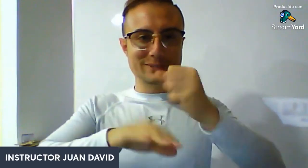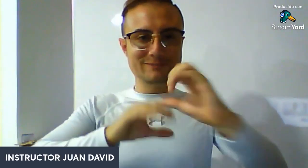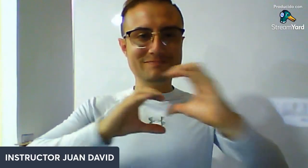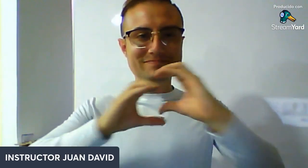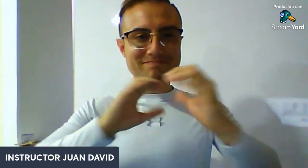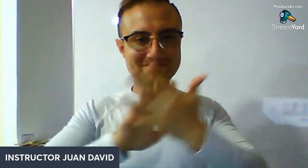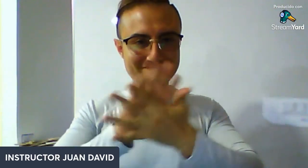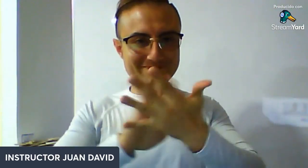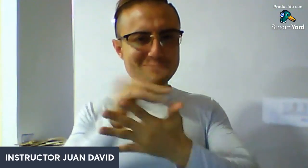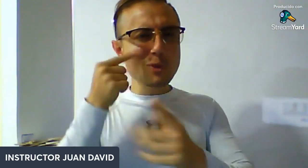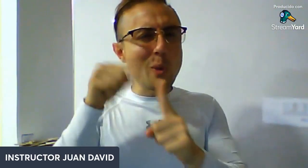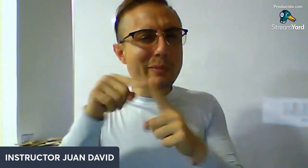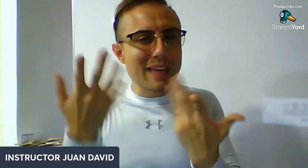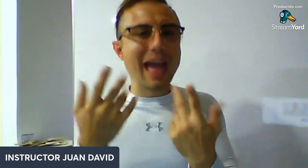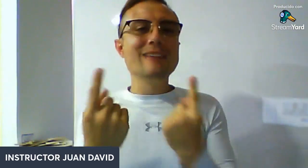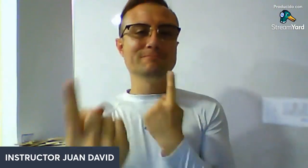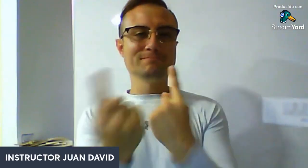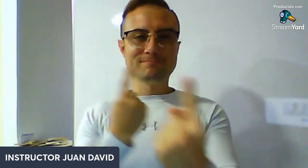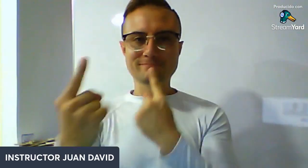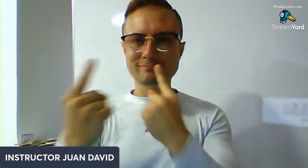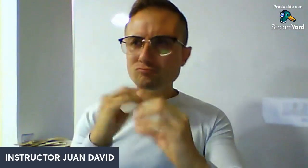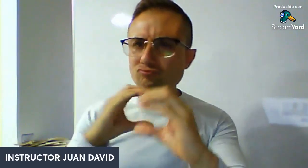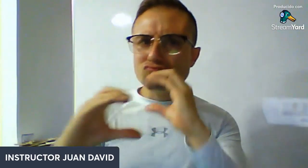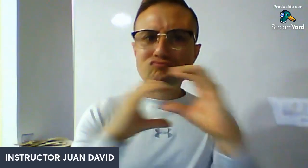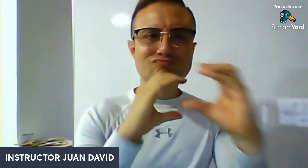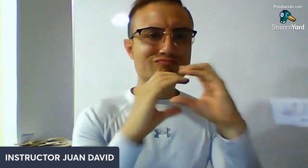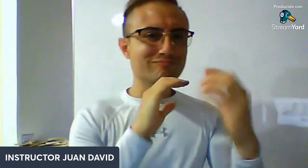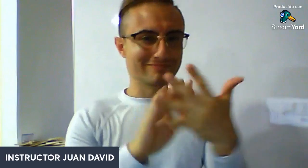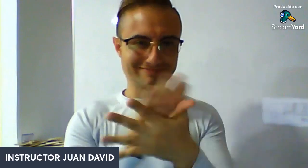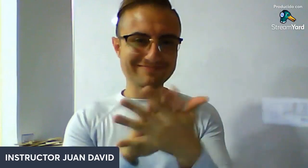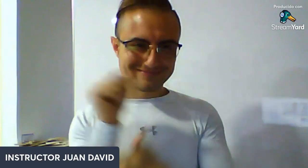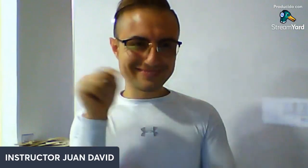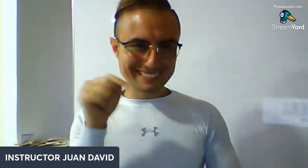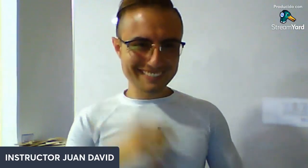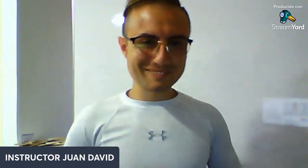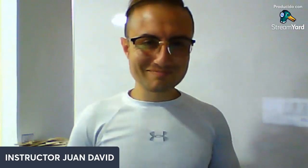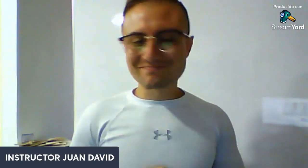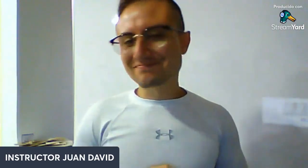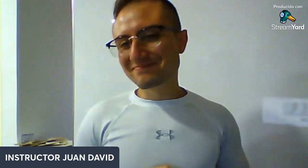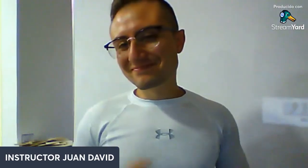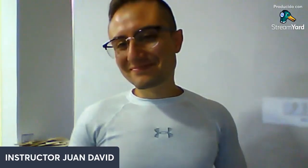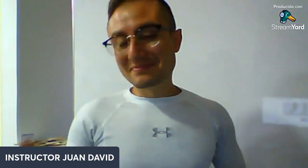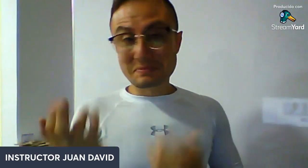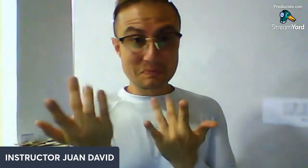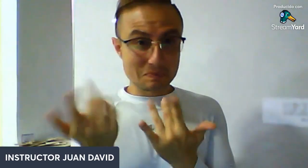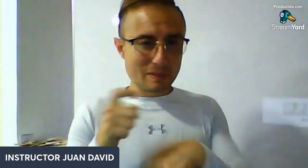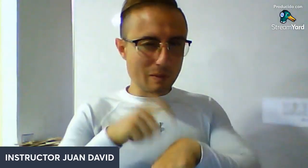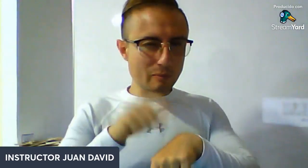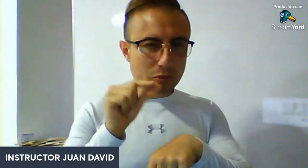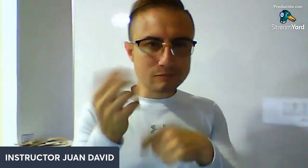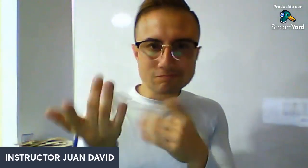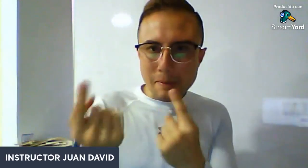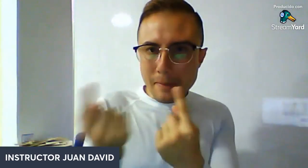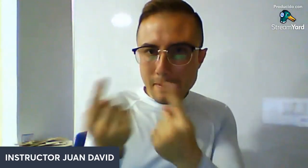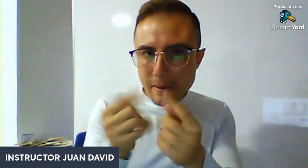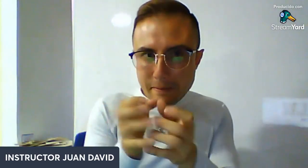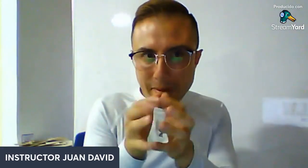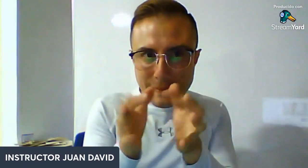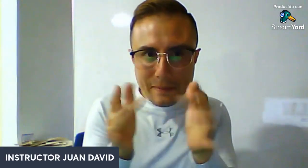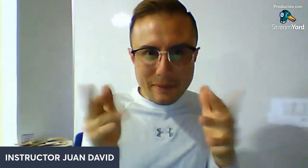valencia y con nosotros pues hizo posible que les pudiéramos brindar este espacio para poder comunicarse con personas sordas entonces